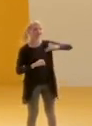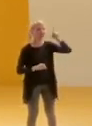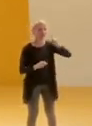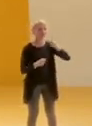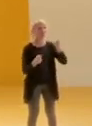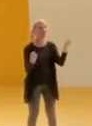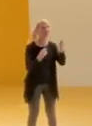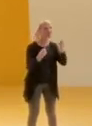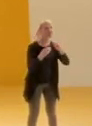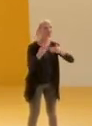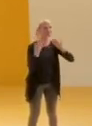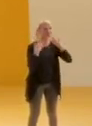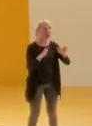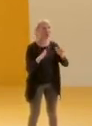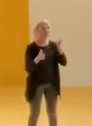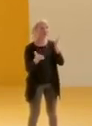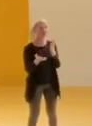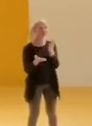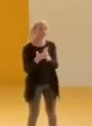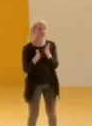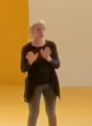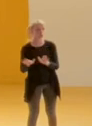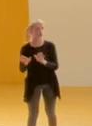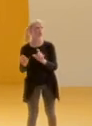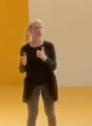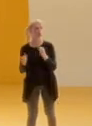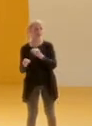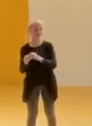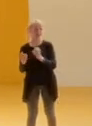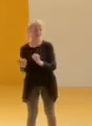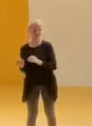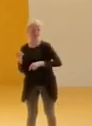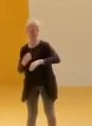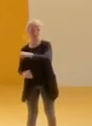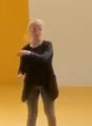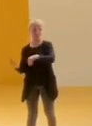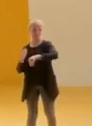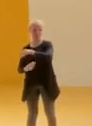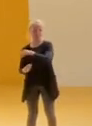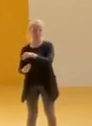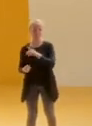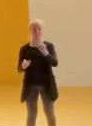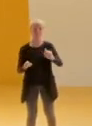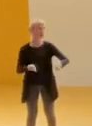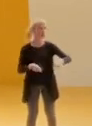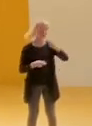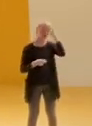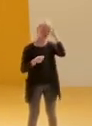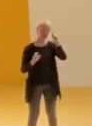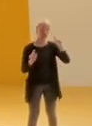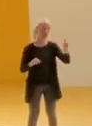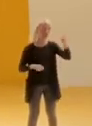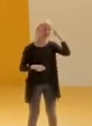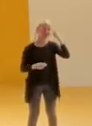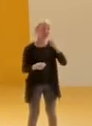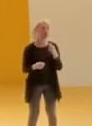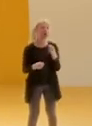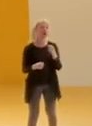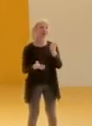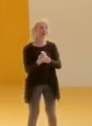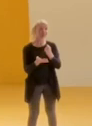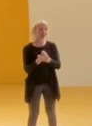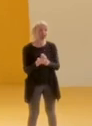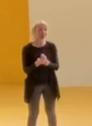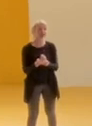istniejąca już ilość pieniądza w obiegu i to jest absolutnie Kluczowa sprawa którą doskonale widać na przykładzie kryptowalut